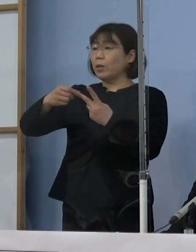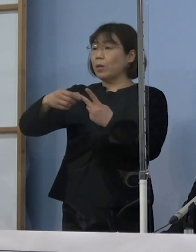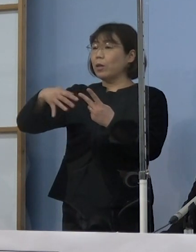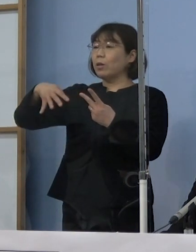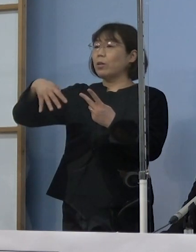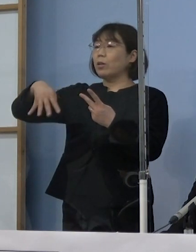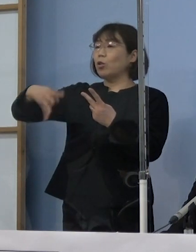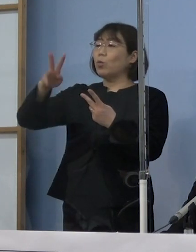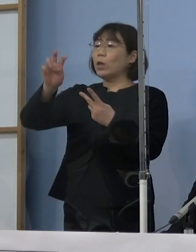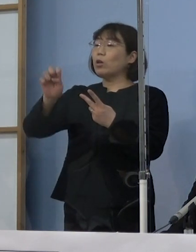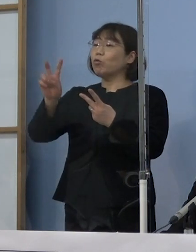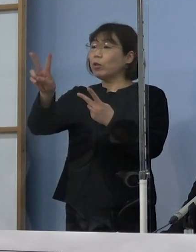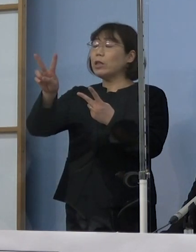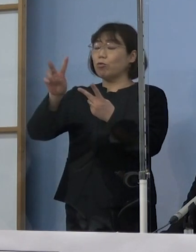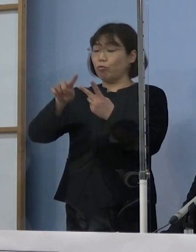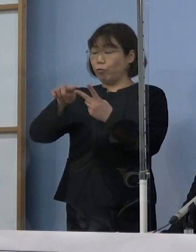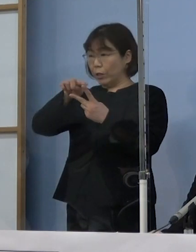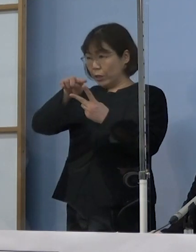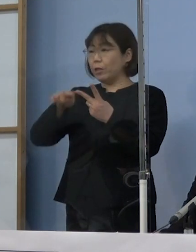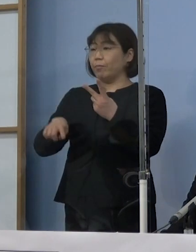422例目です。